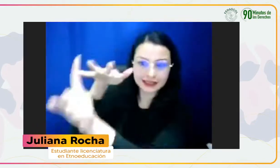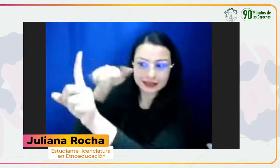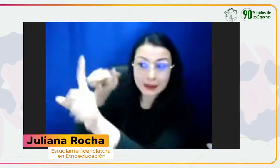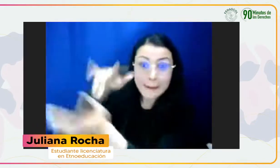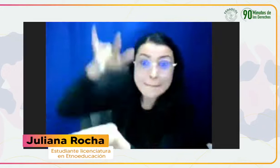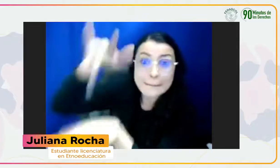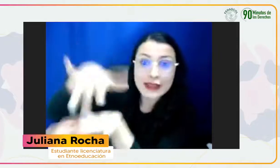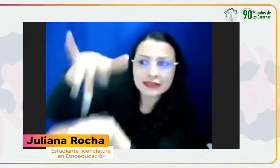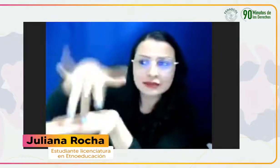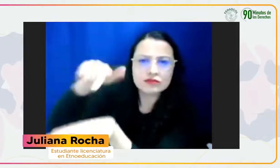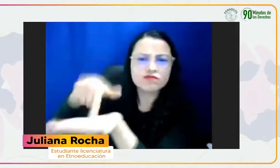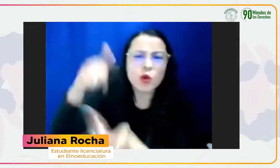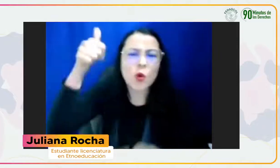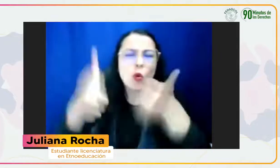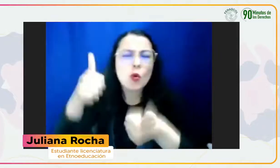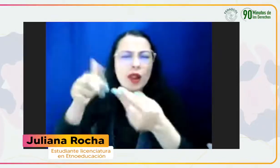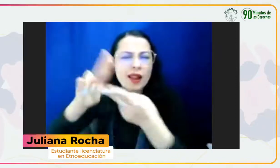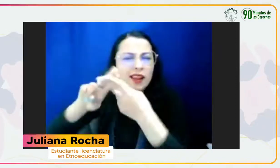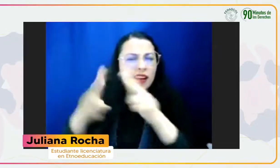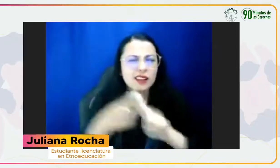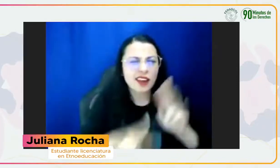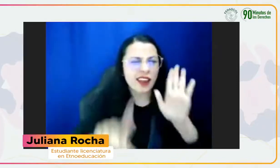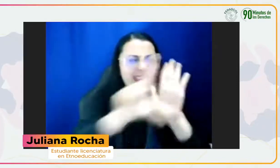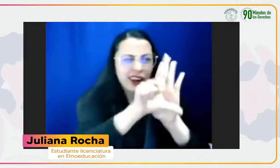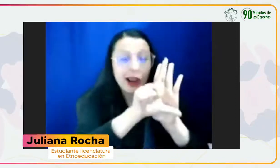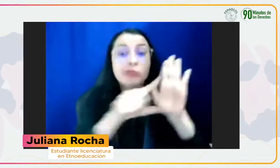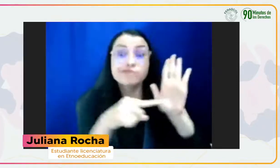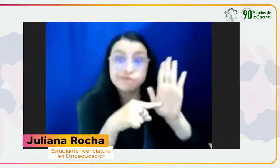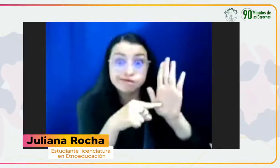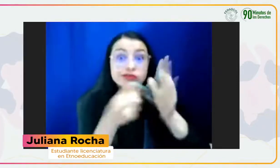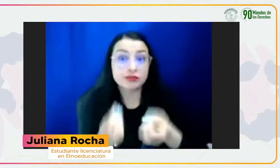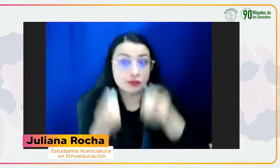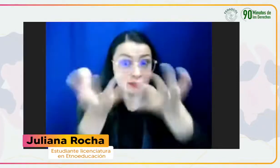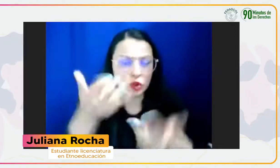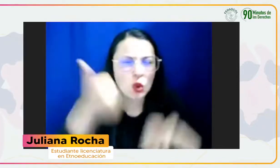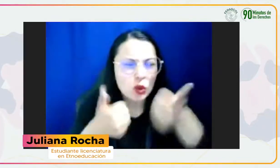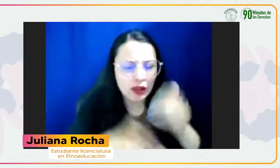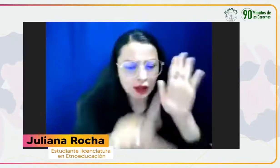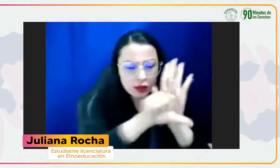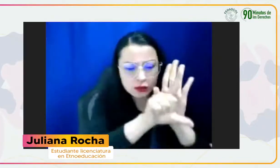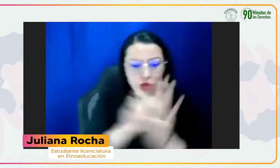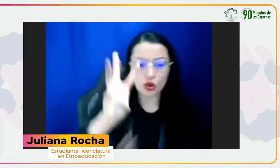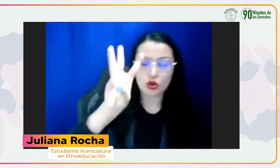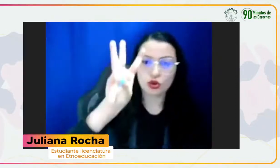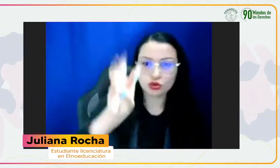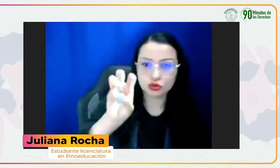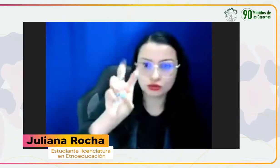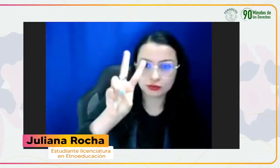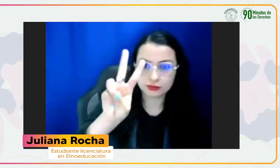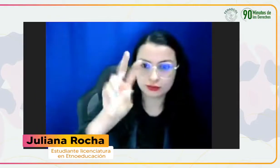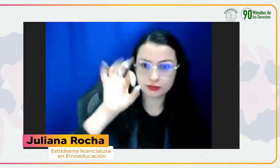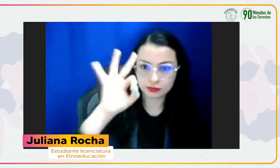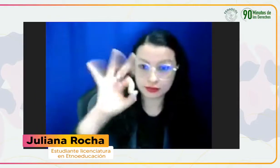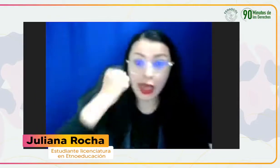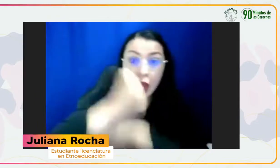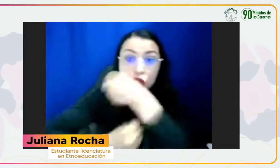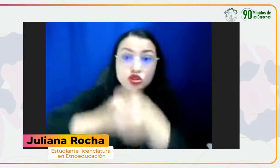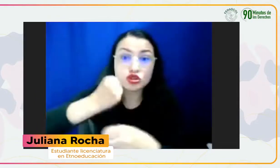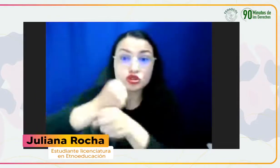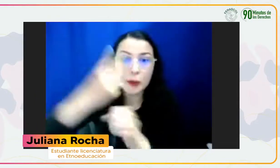agregar en relación a la incidencia y la participación, en relación también a la ley. La ley